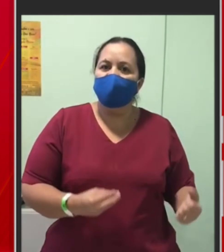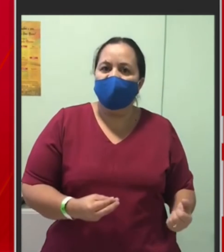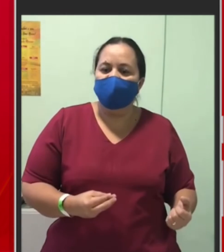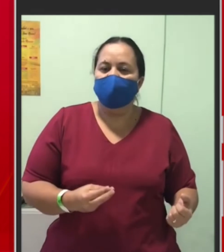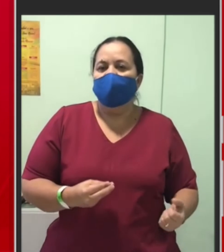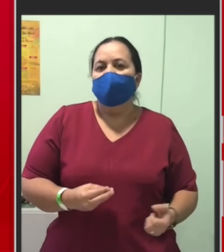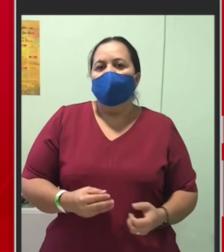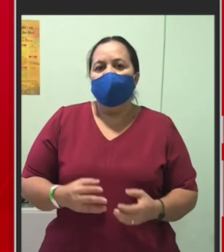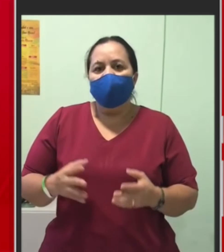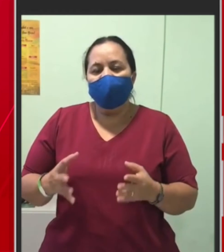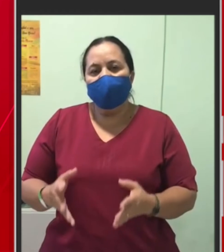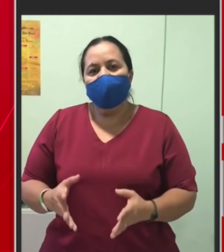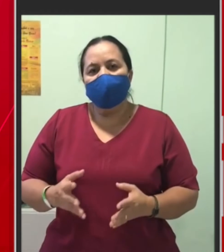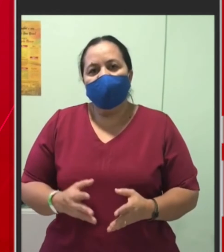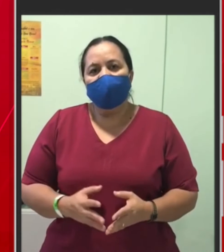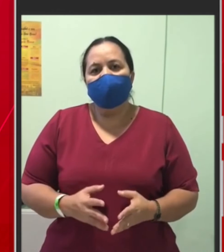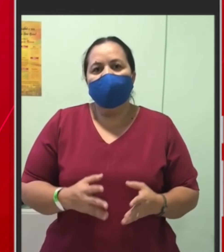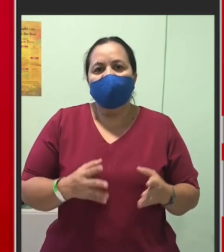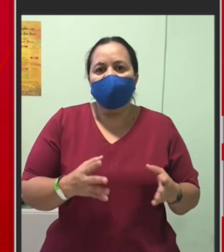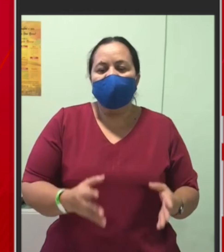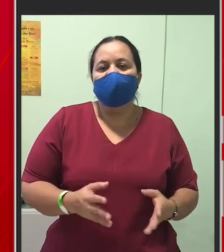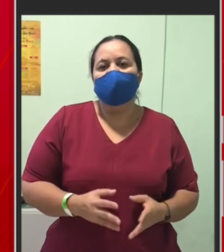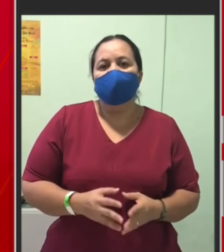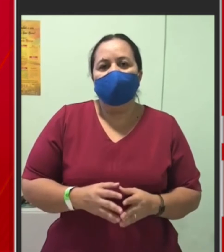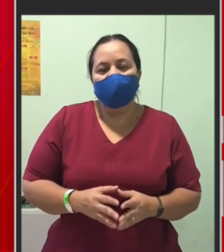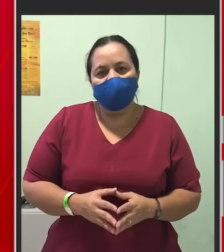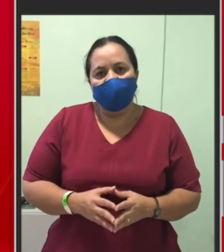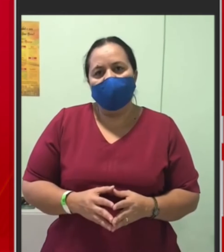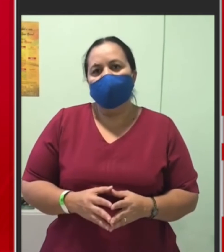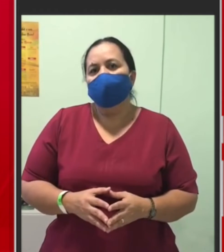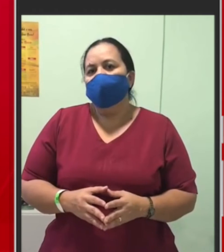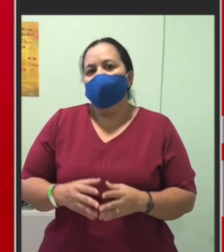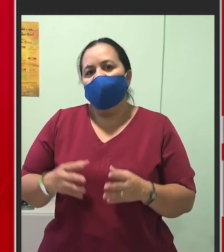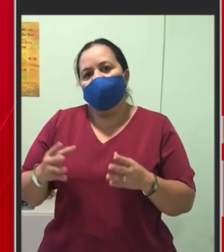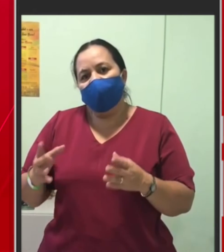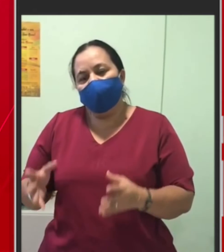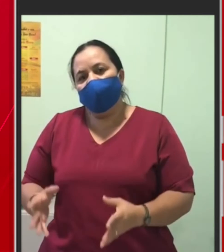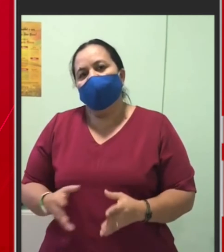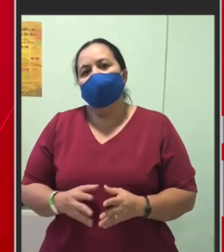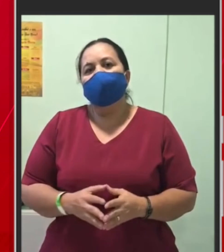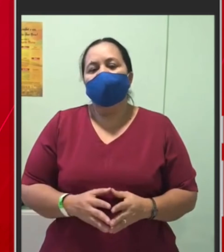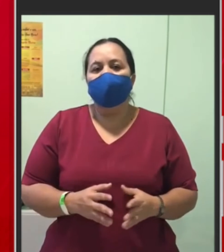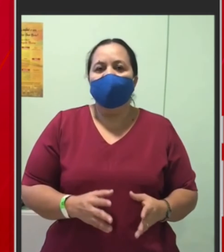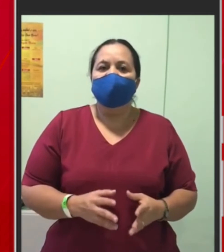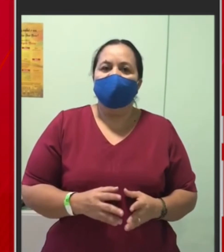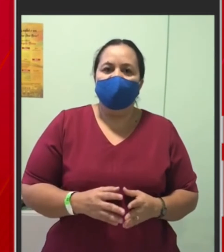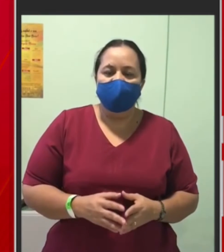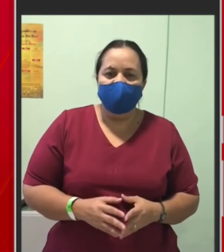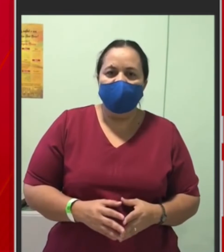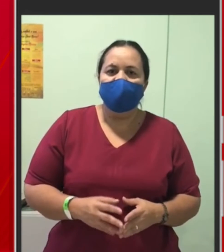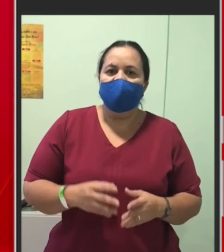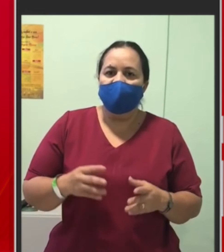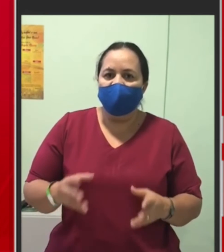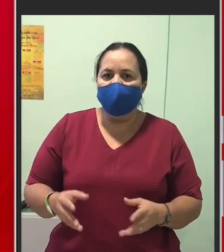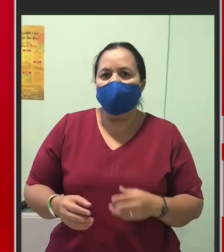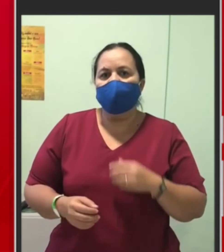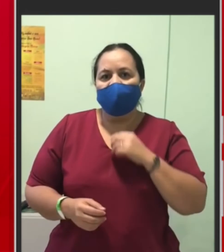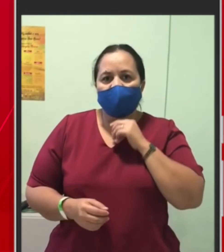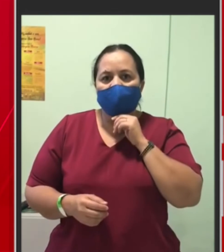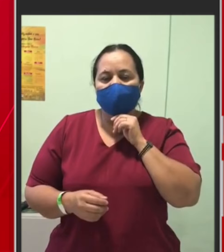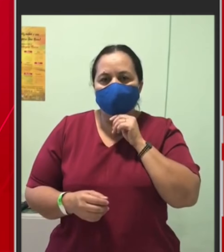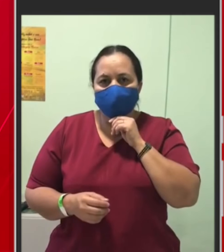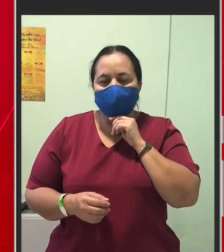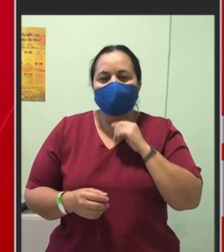grande dificuldade. Então, esse projeto, esse indicativo de projeto, está tramitando na Assembleia Legislativa.